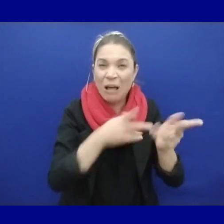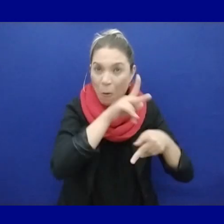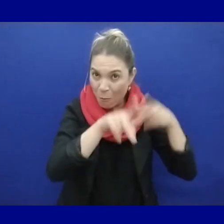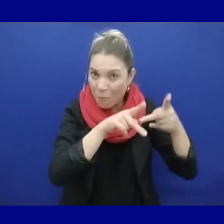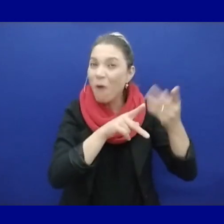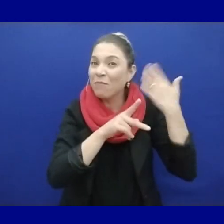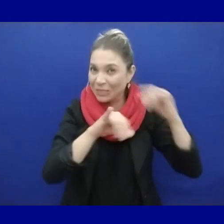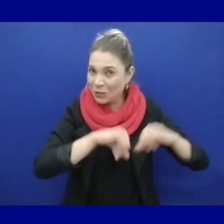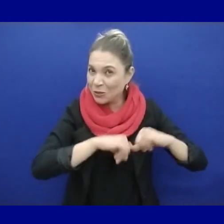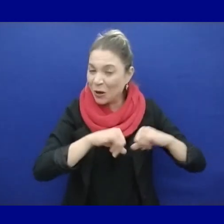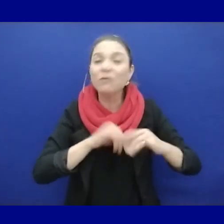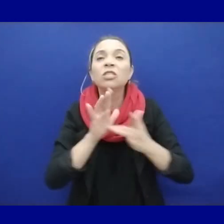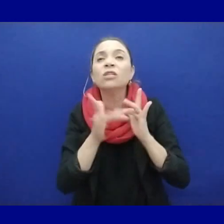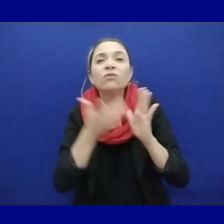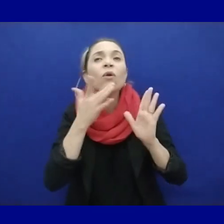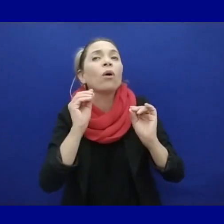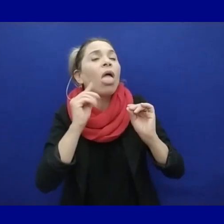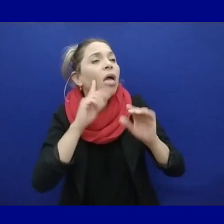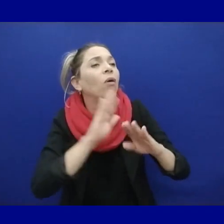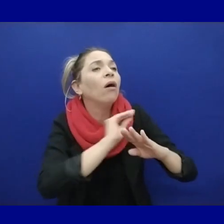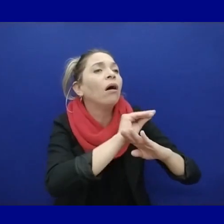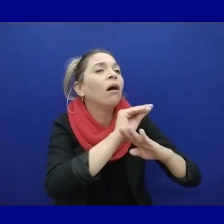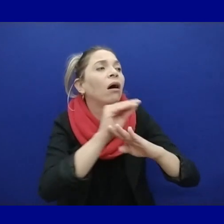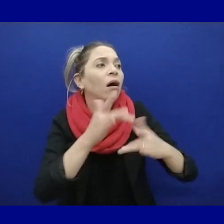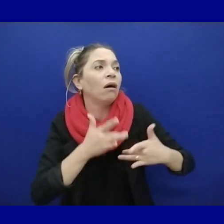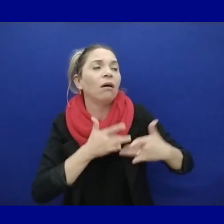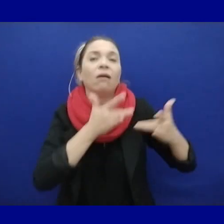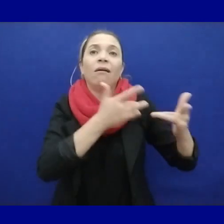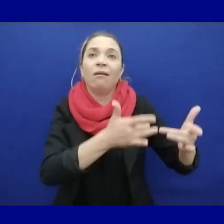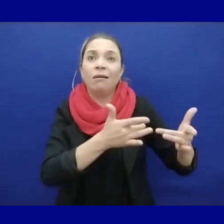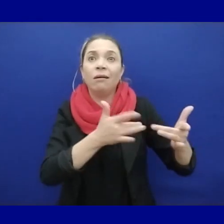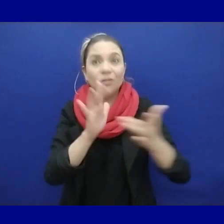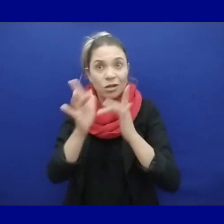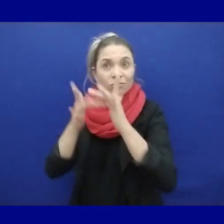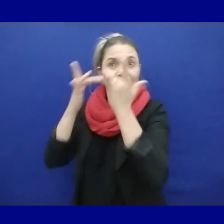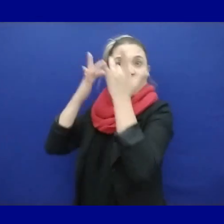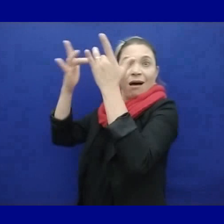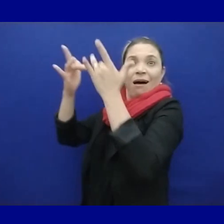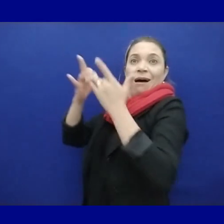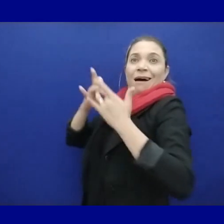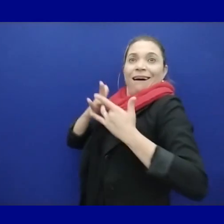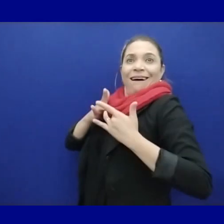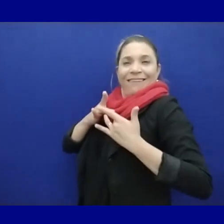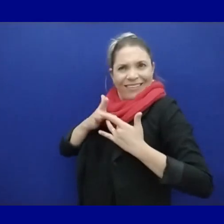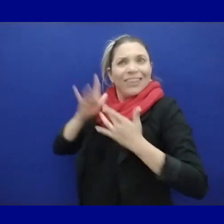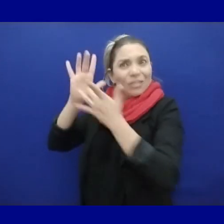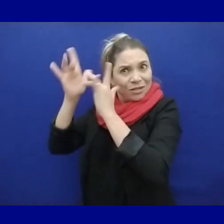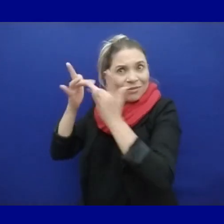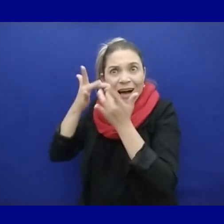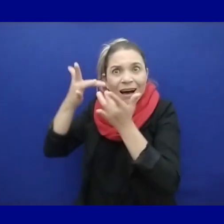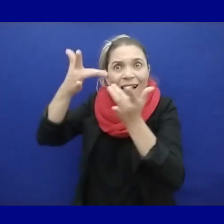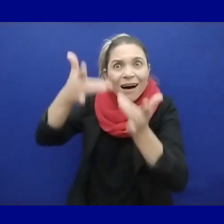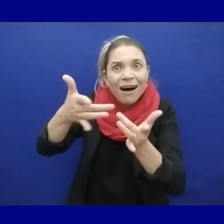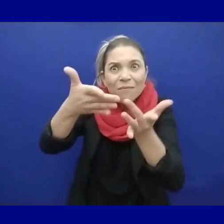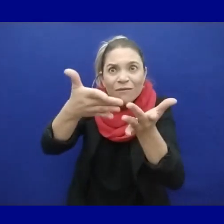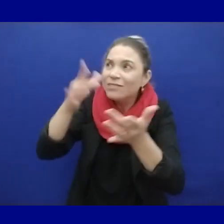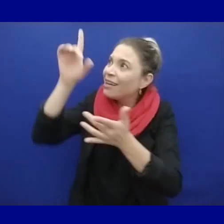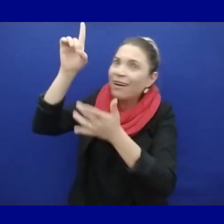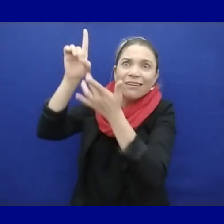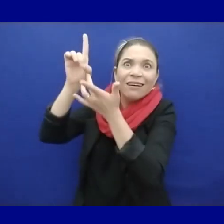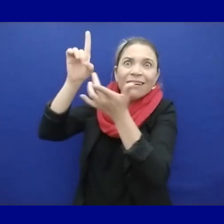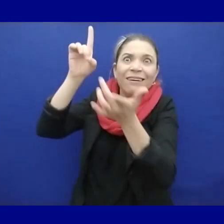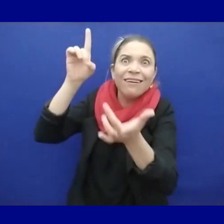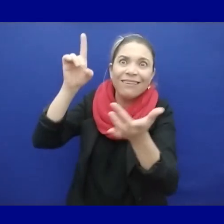que Jesus se faz presente em nossas aflições. Deus prometeu isso ao seu povo. Jesus, que é Deus, tem feito isso com o seu